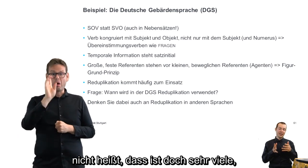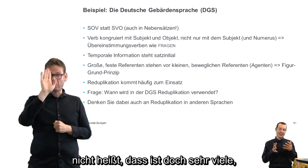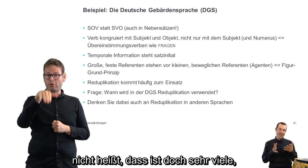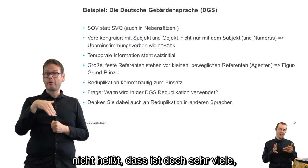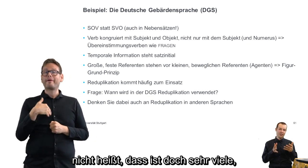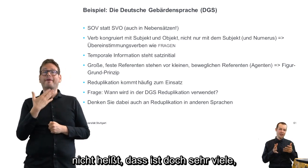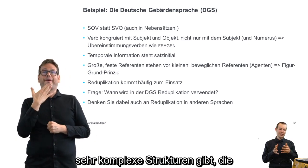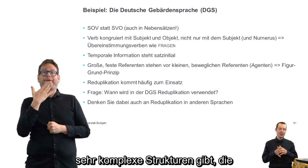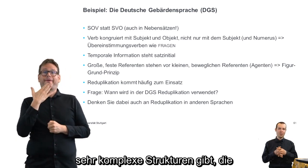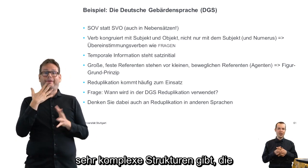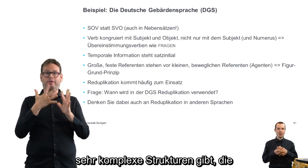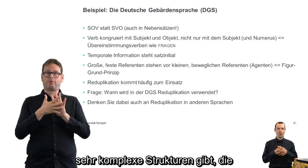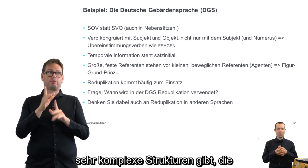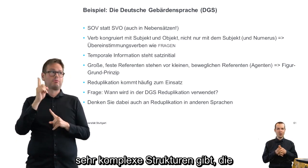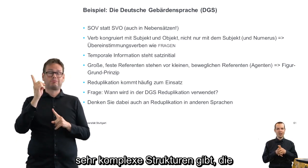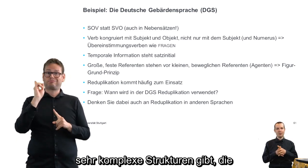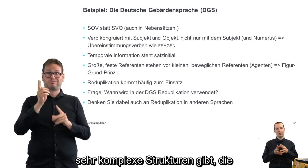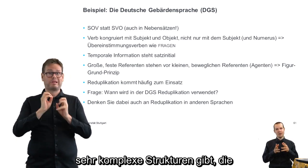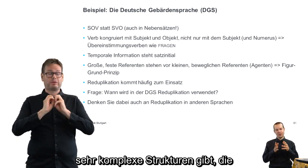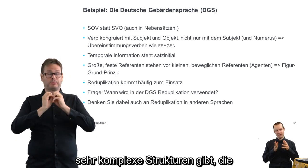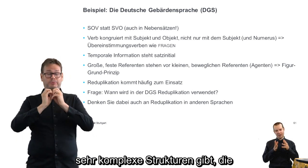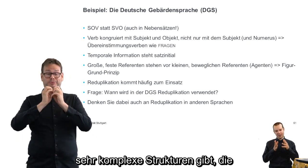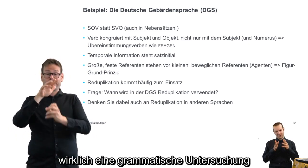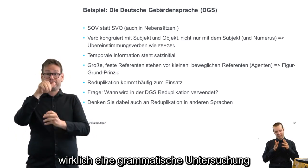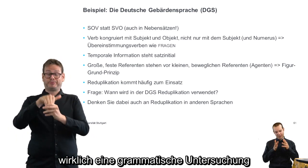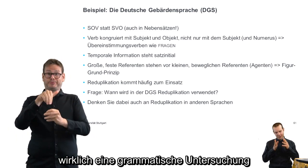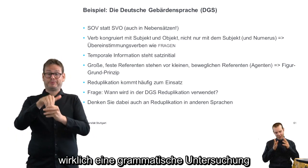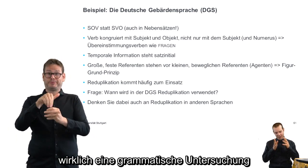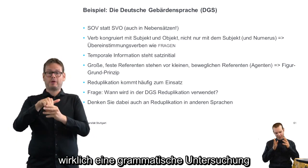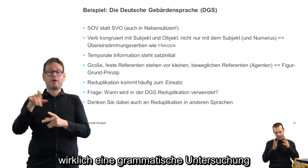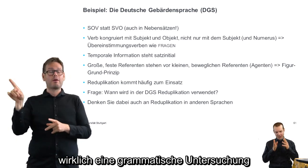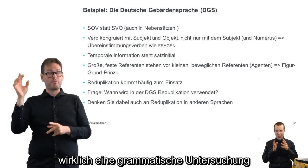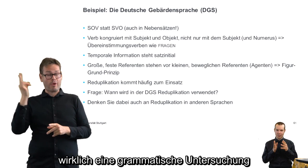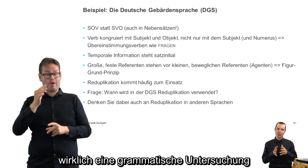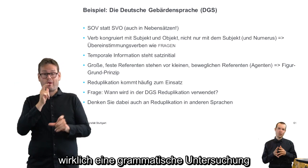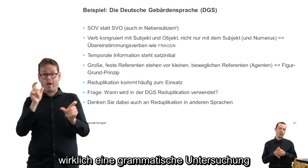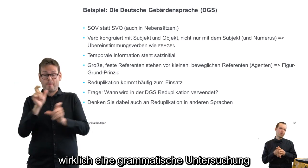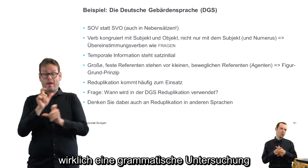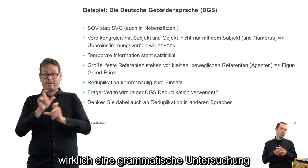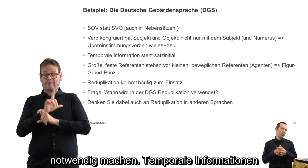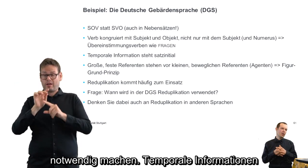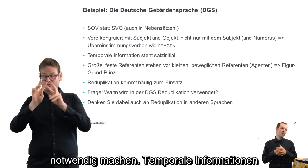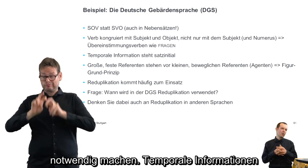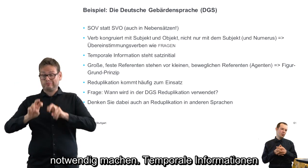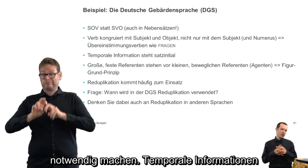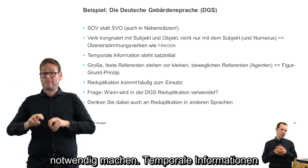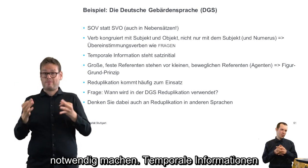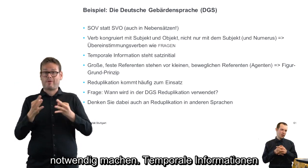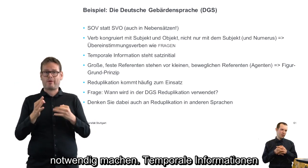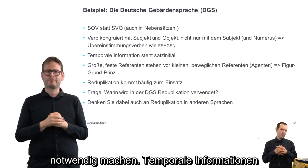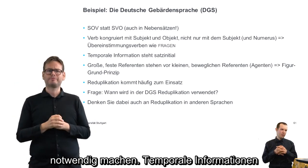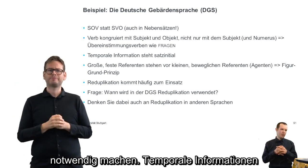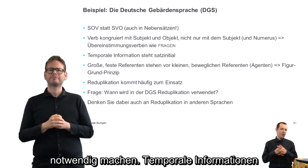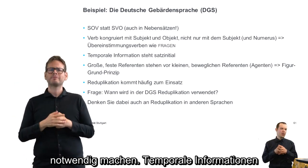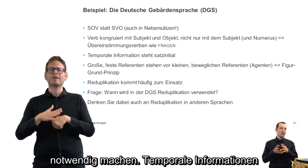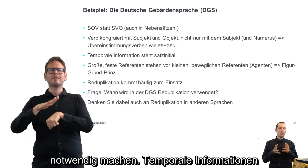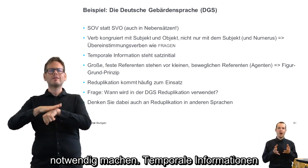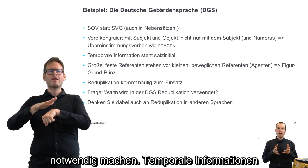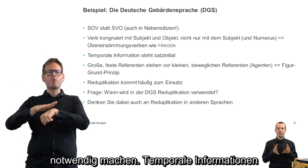doch sehr viele sehr komplexe Strukturen gibt die wirklich eine grammatische Untersuchung notwendig machen